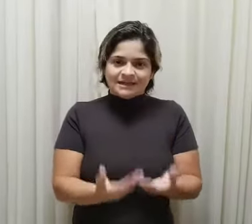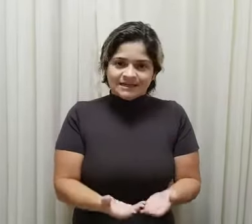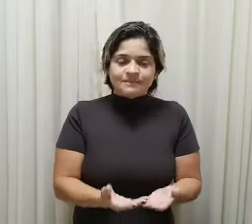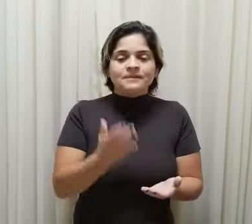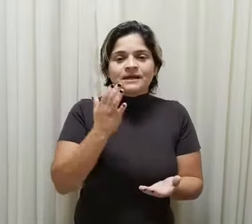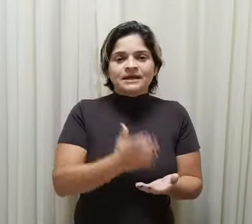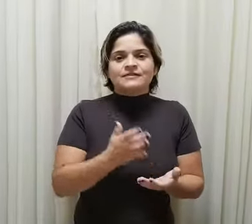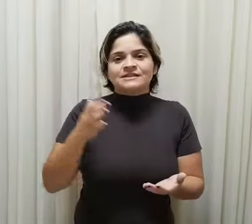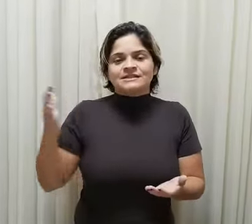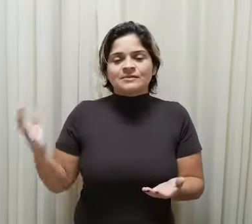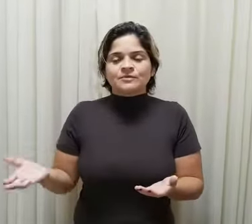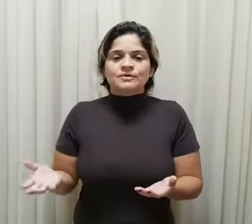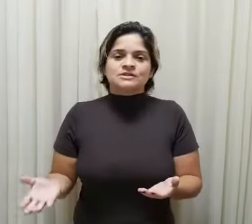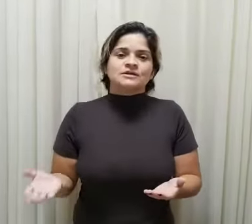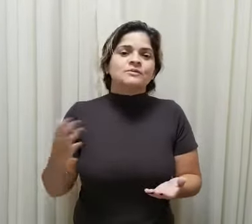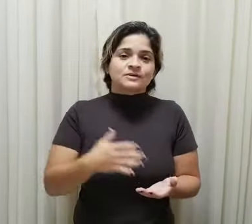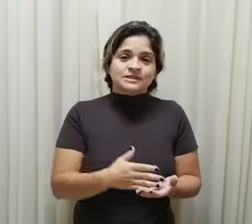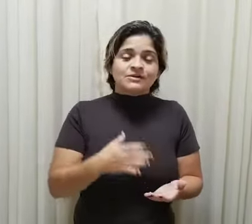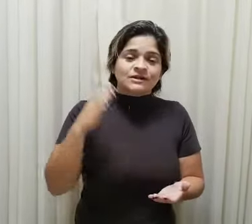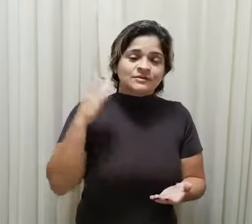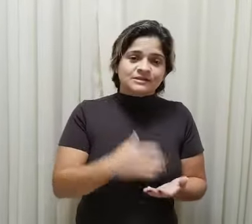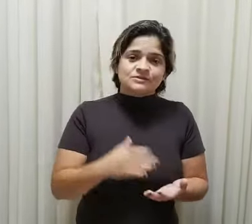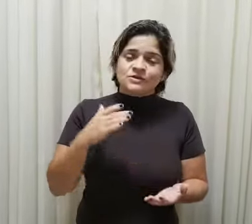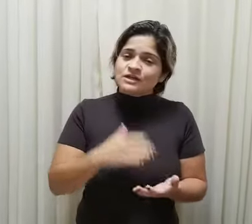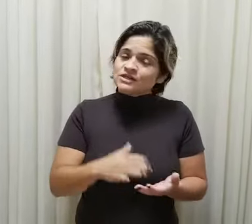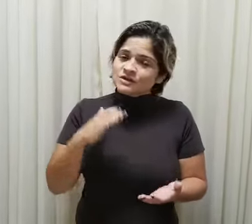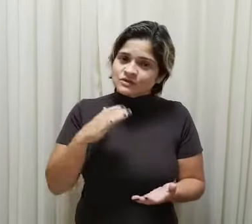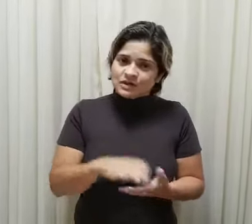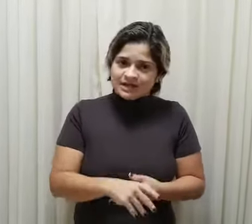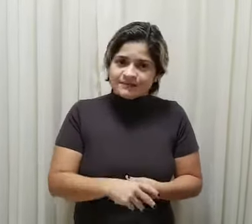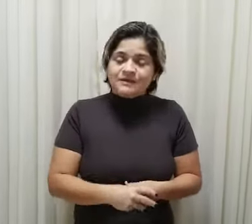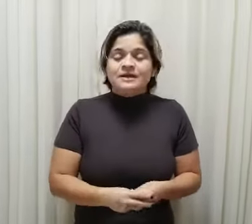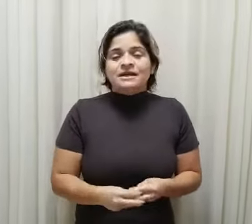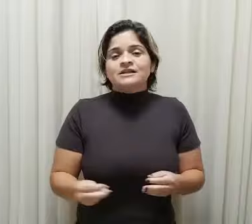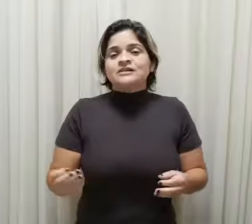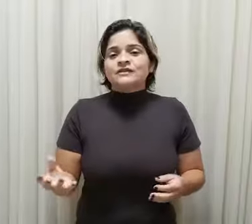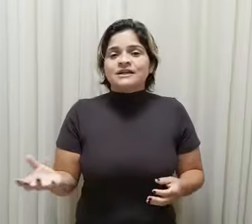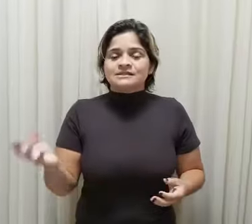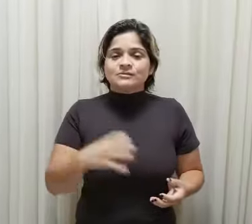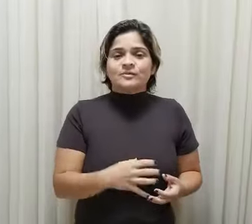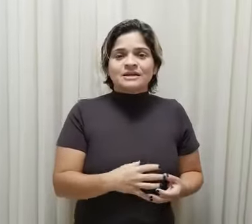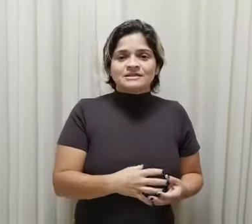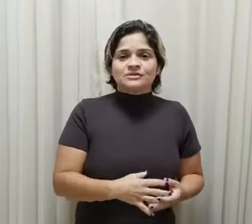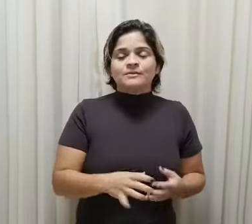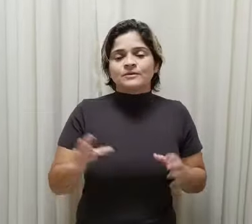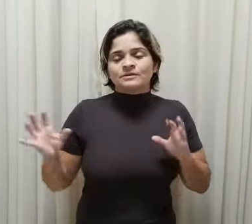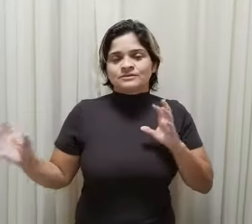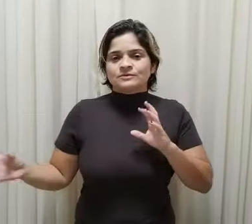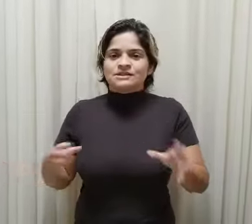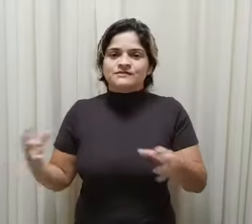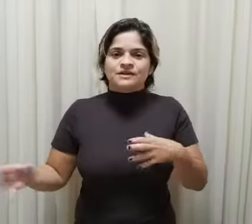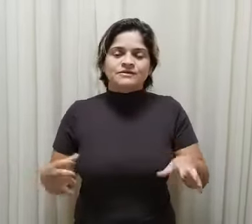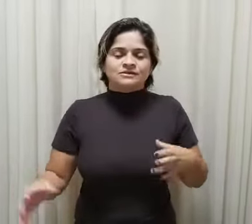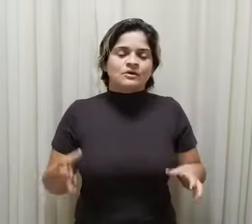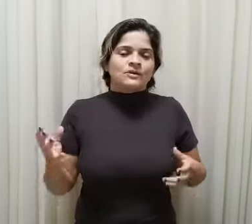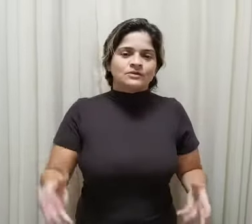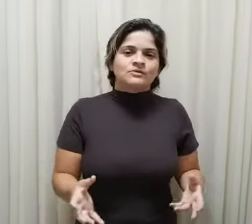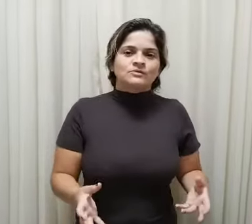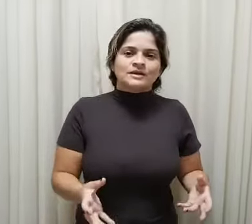Glera, ele vai ser sempre um Prosecco. O Prosecco é a denominação de origem controlada. Ele já foi trazido para o Brasil, por uma das vinícolas como a Dom do